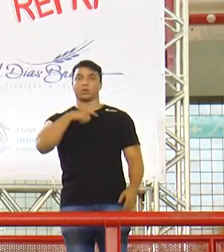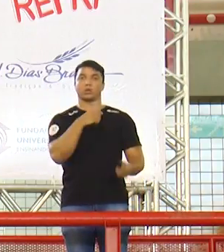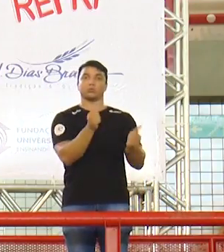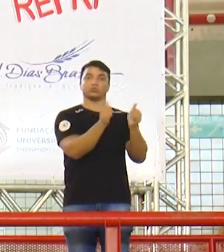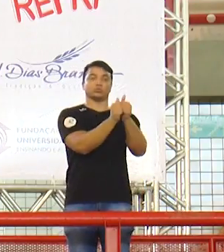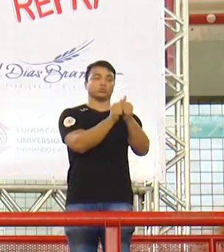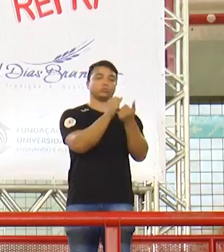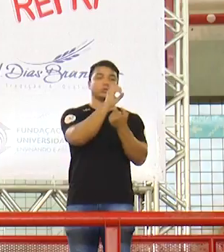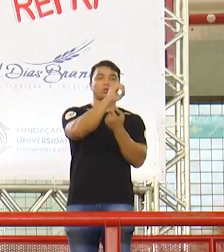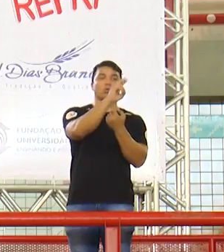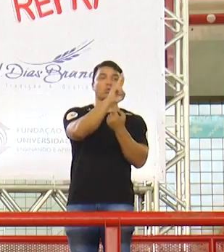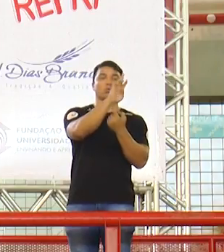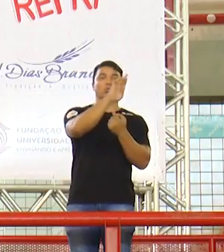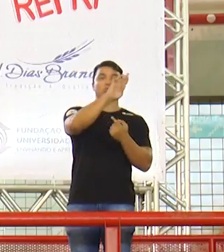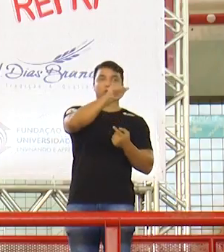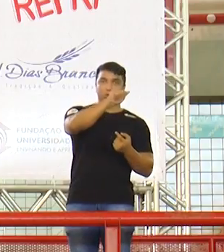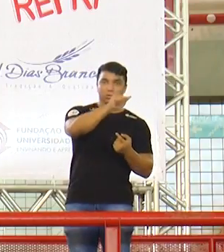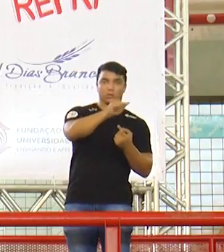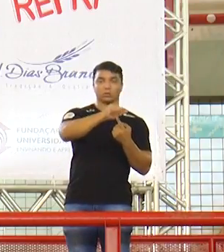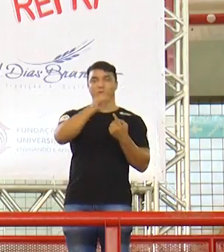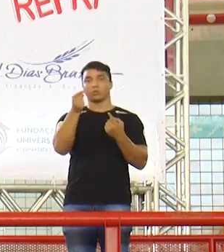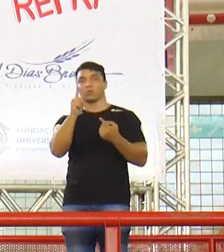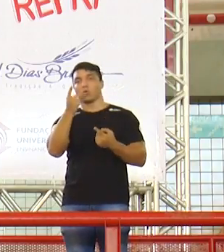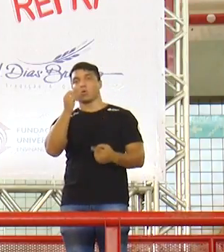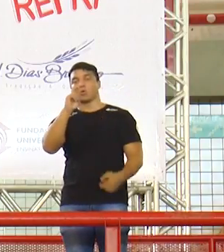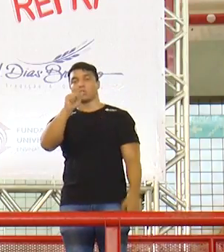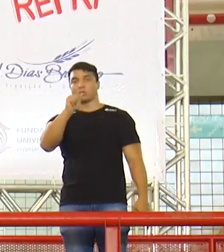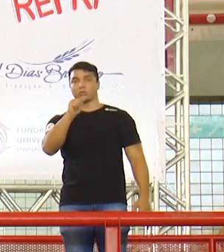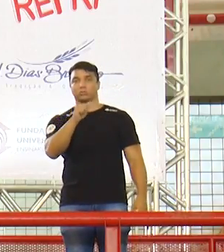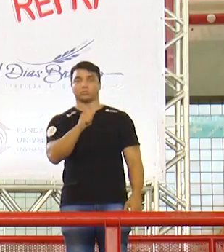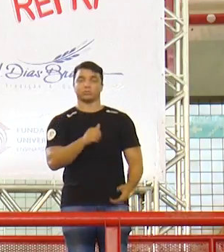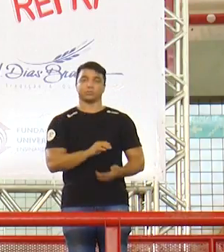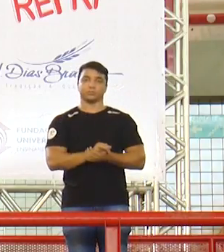junção das palavras outra e ora.